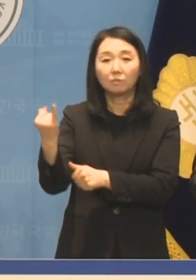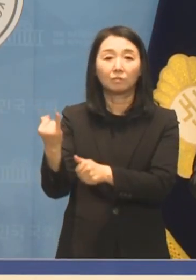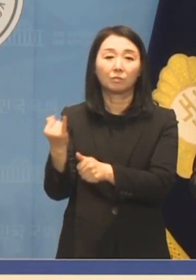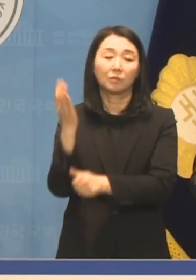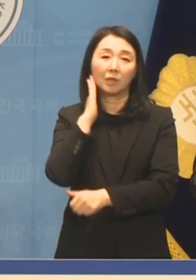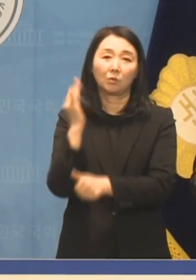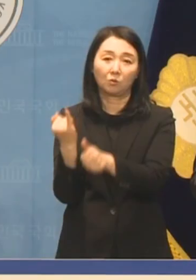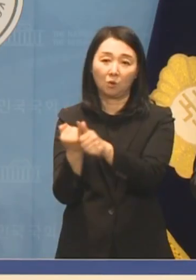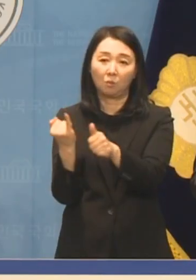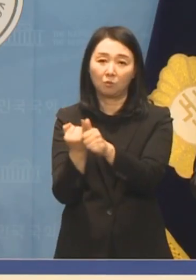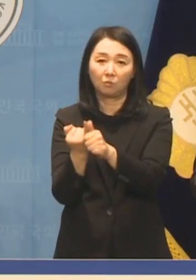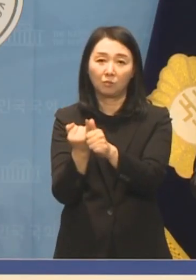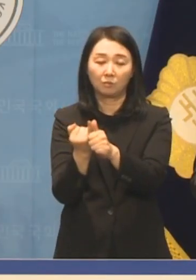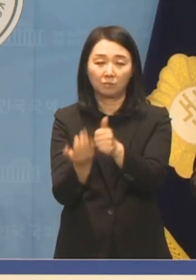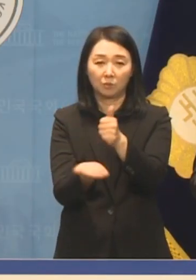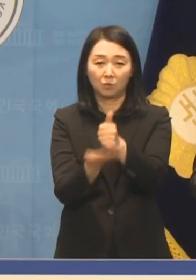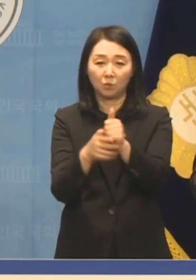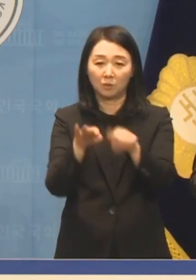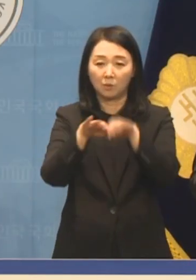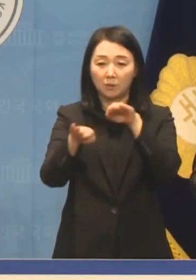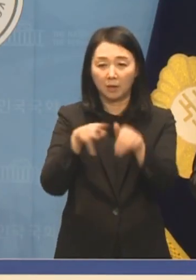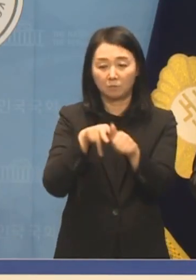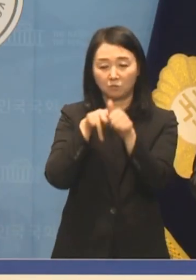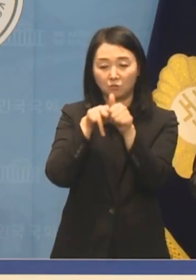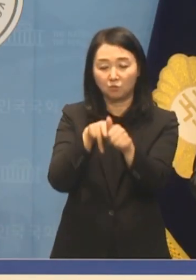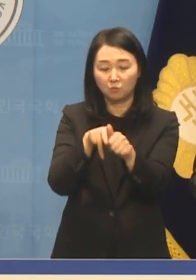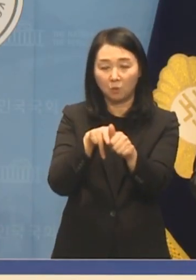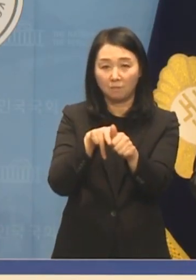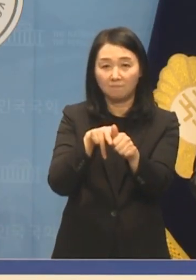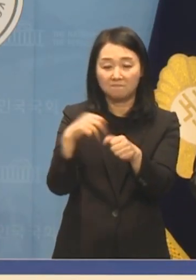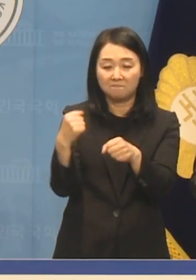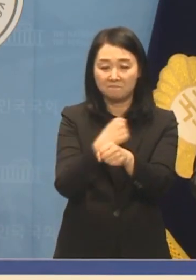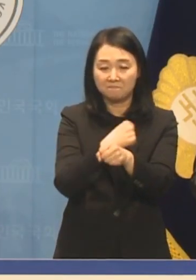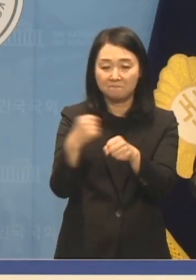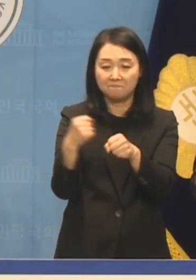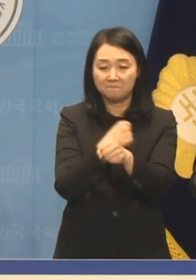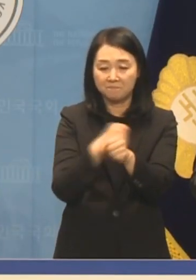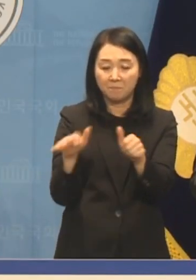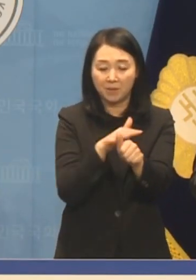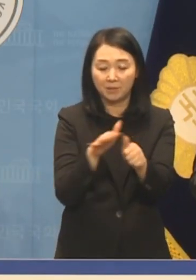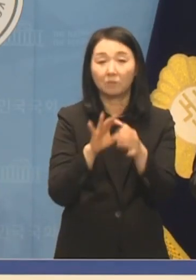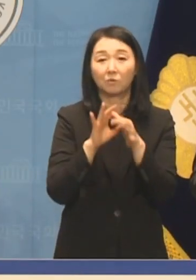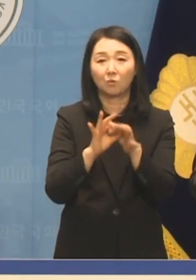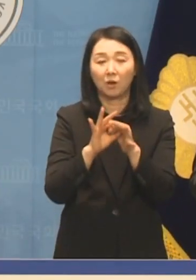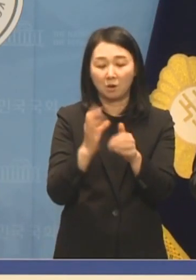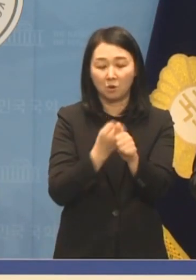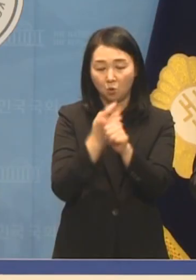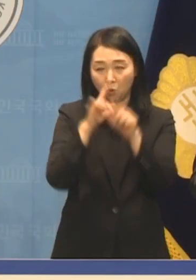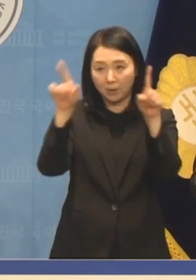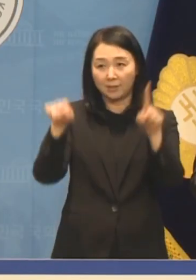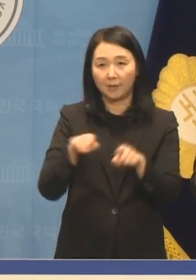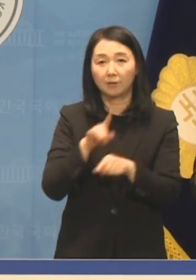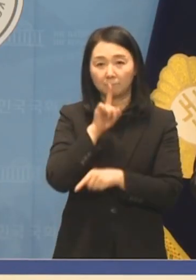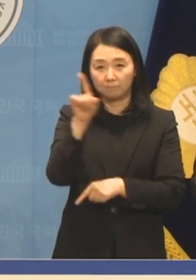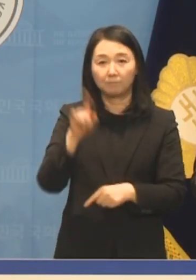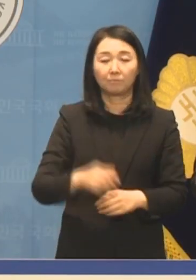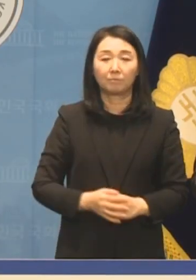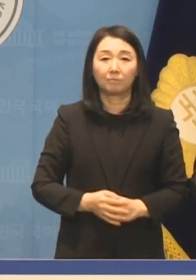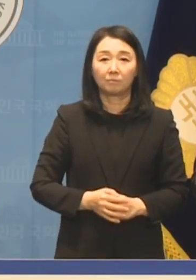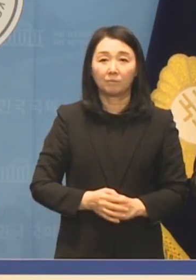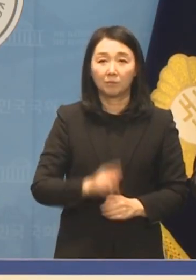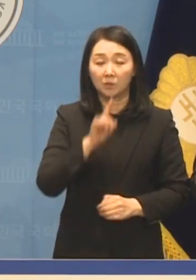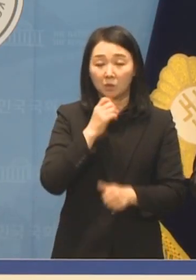부부의 공천개입 후보 매수 관련해서 고발장을 접수합니다. 이